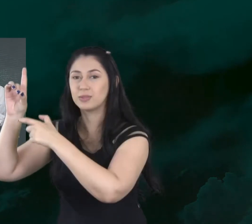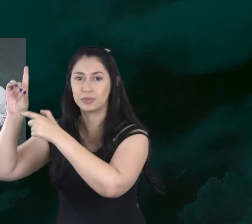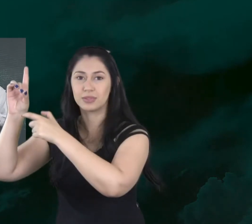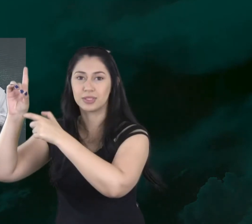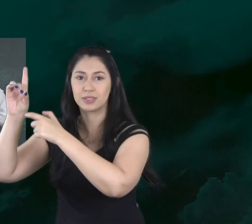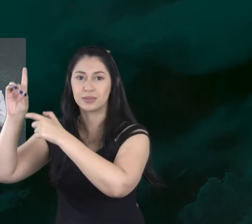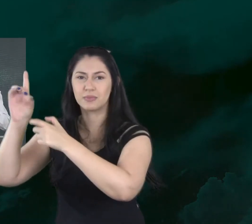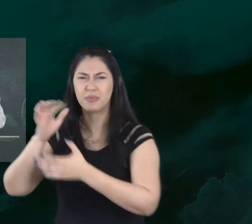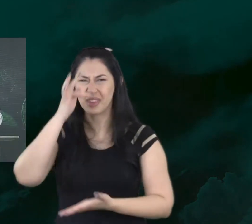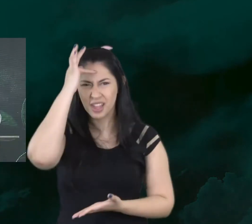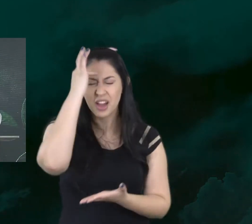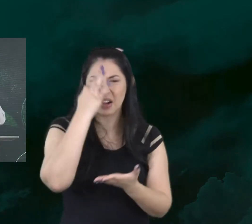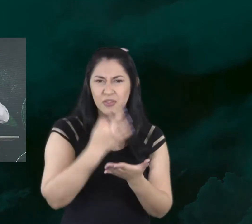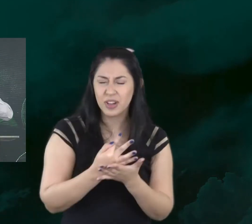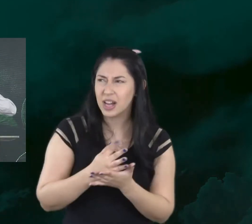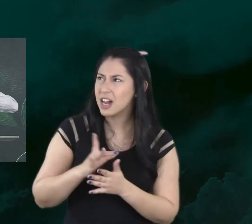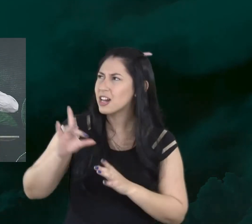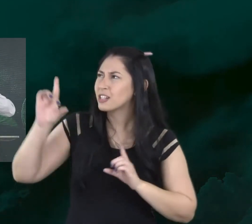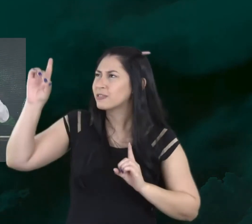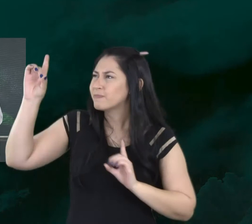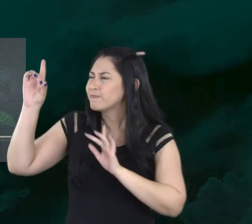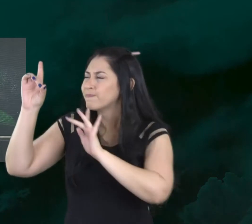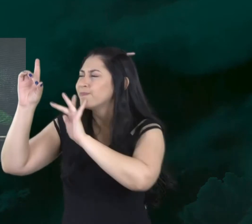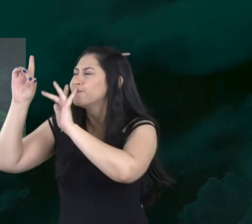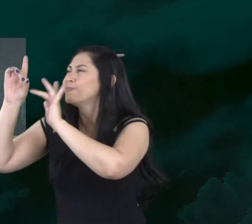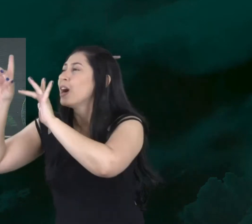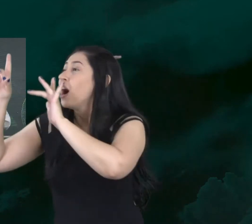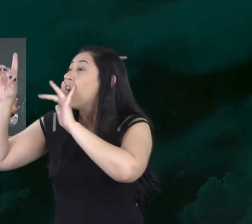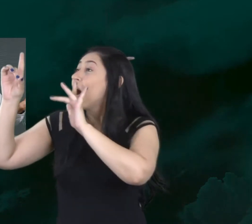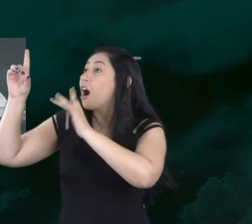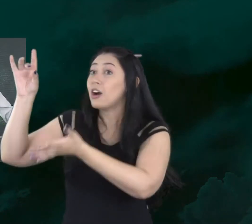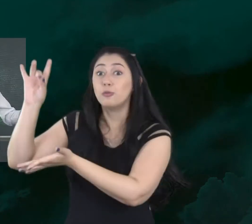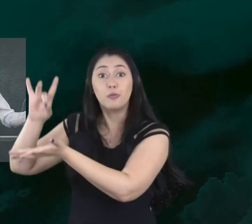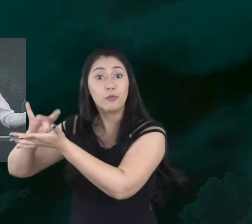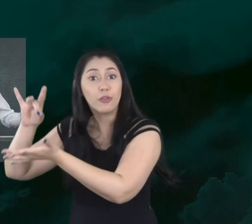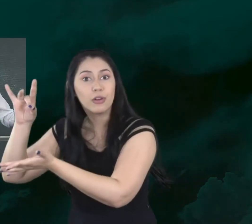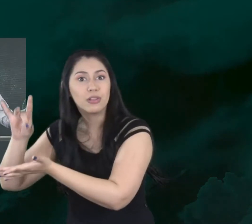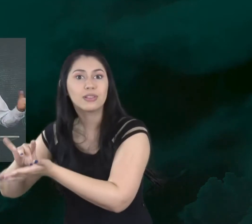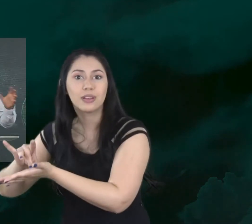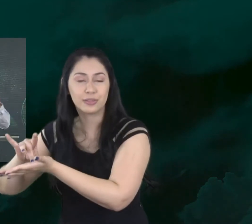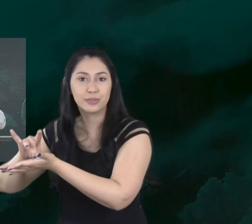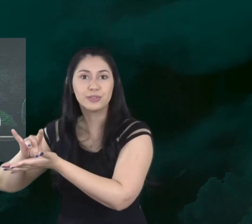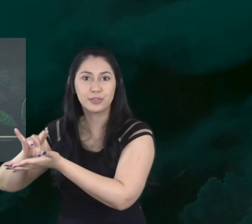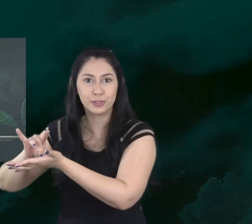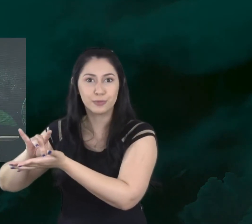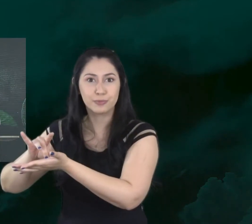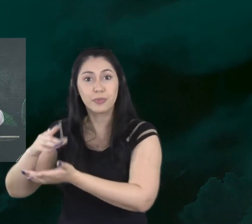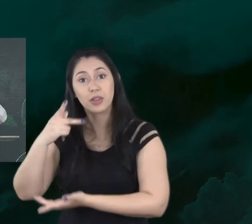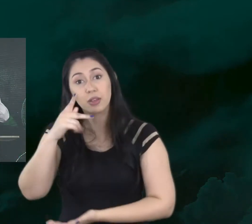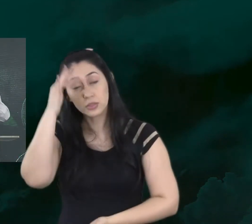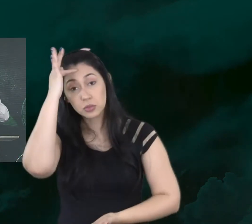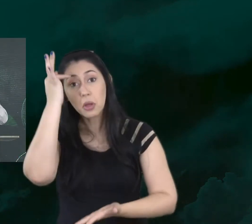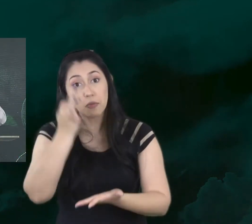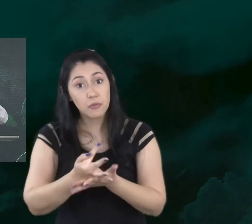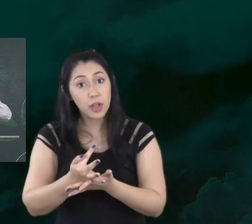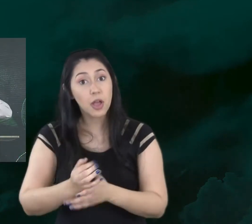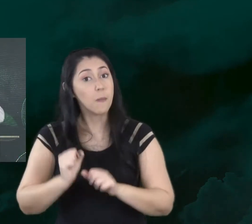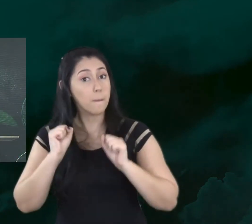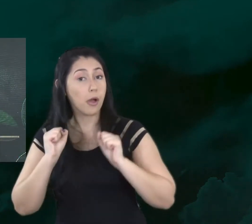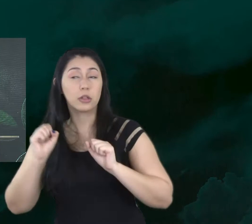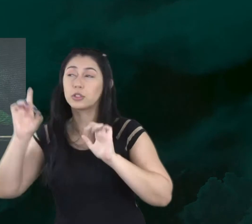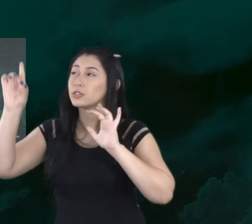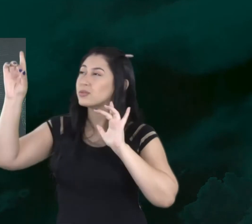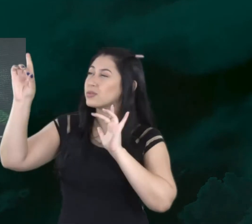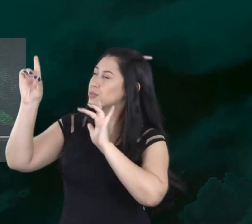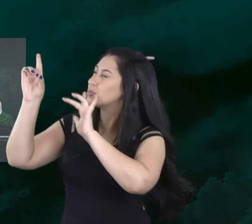fé tem acesso à realidade permanente nesse universo. A sua fé tem acesso à